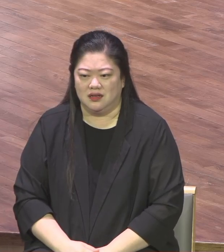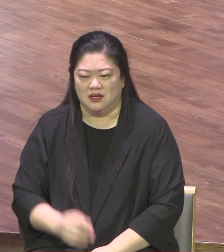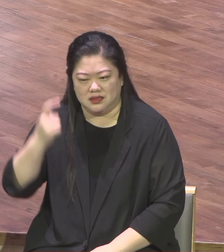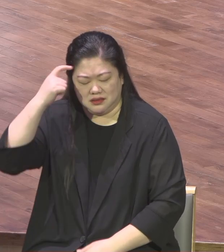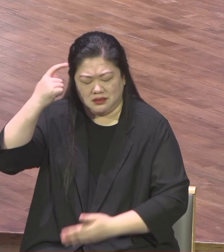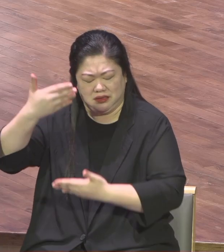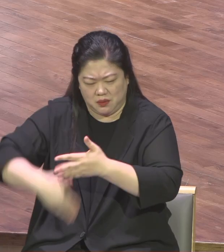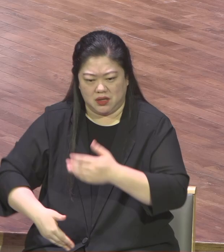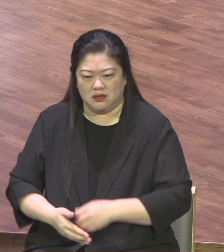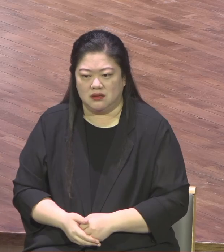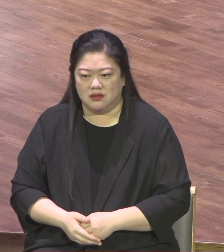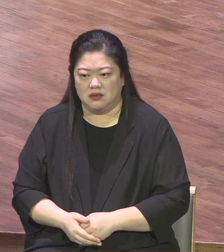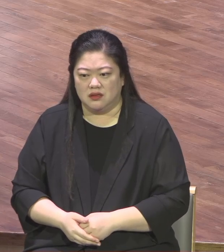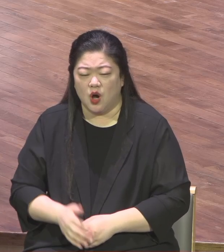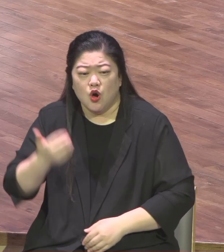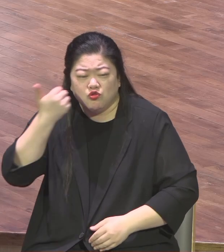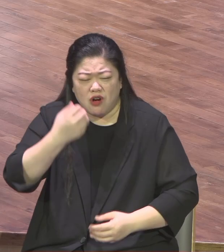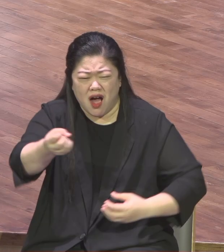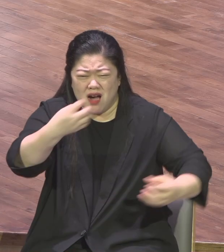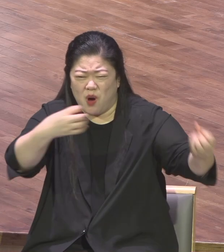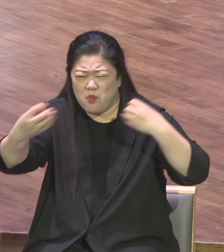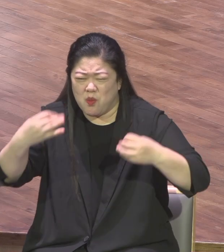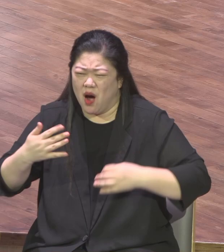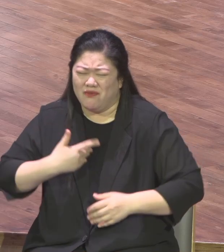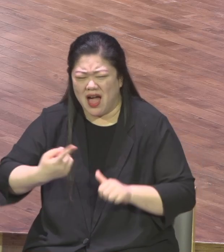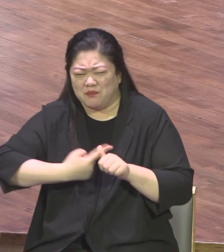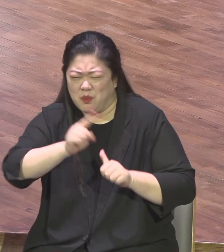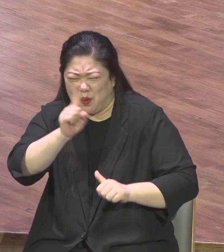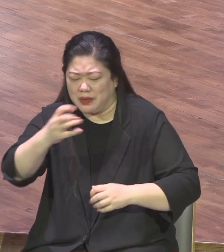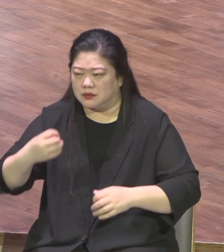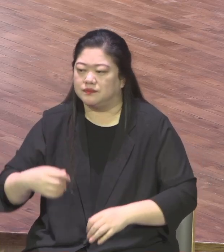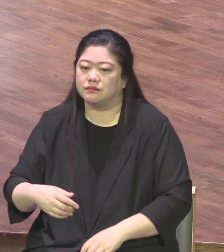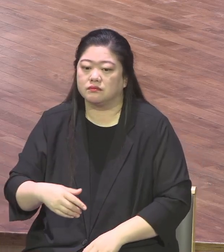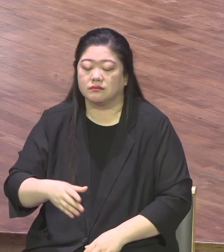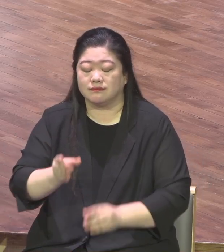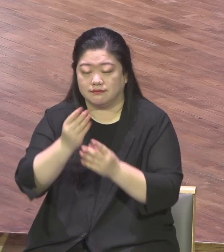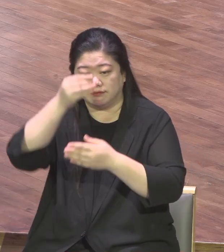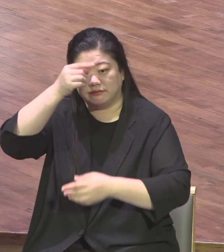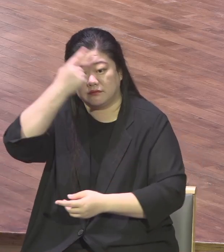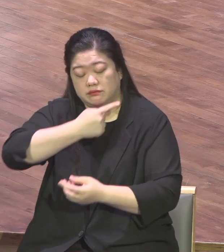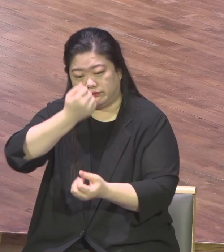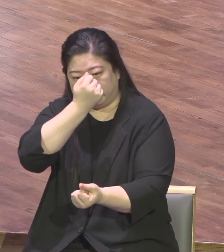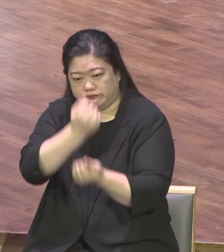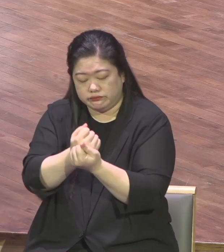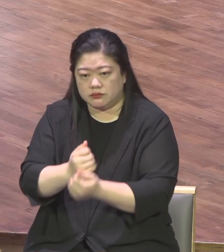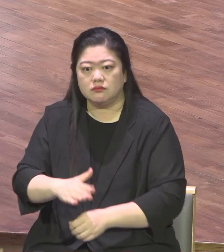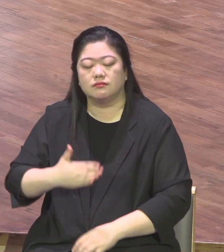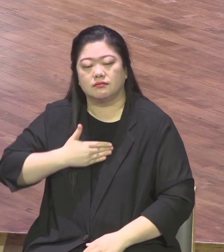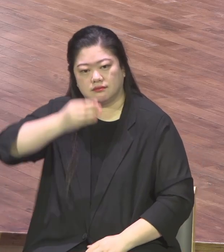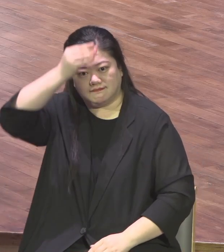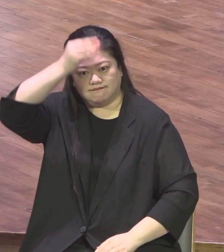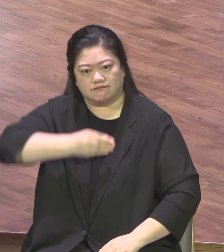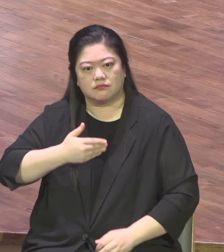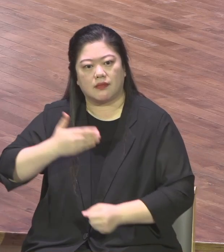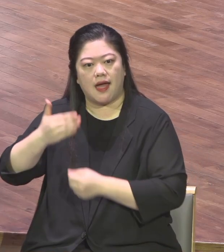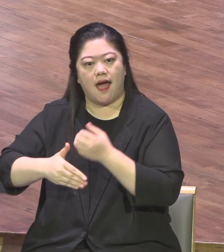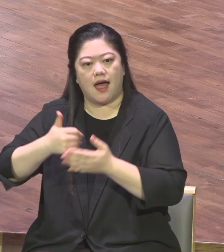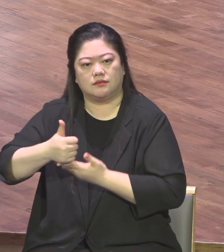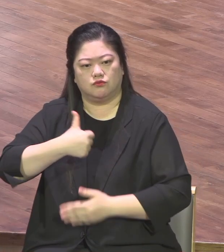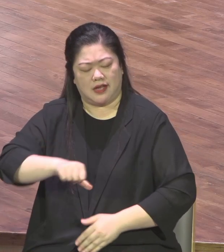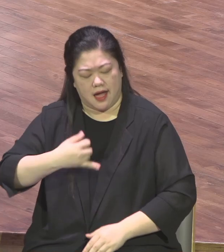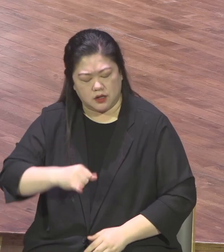남이 뭐라든지 나는 최고로 가치 있는 존재다. 오늘부터 그걸 해보세요.